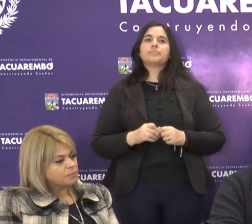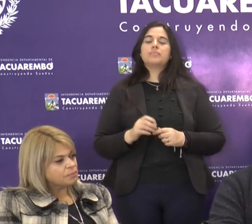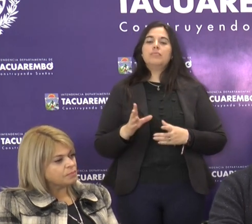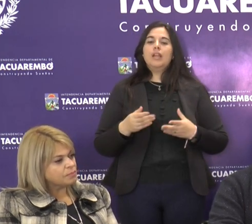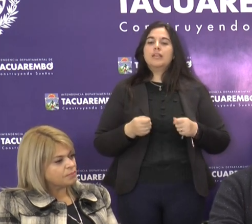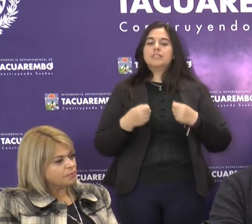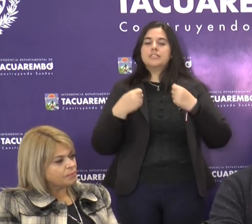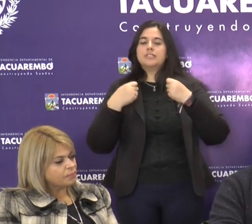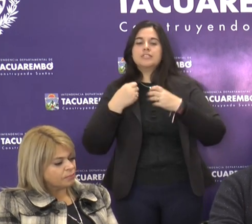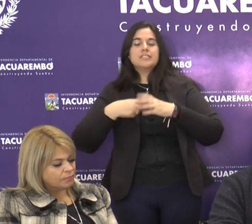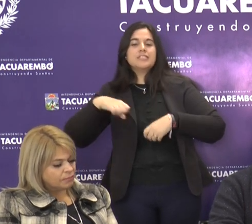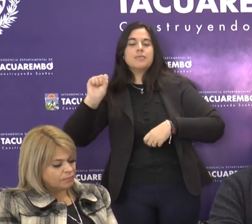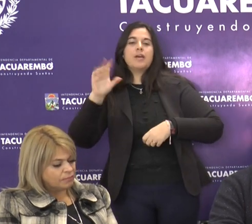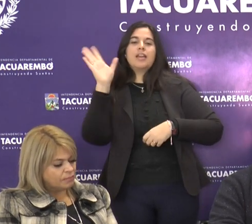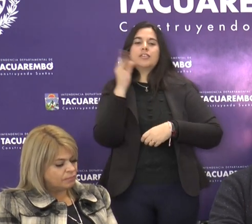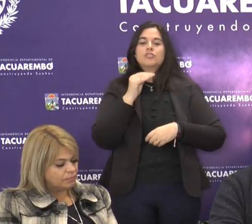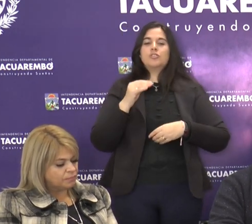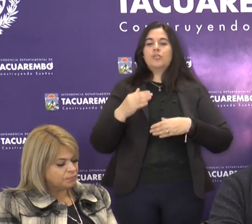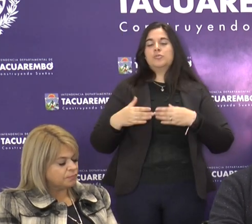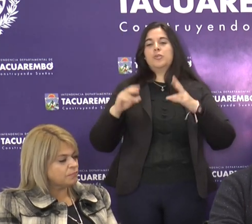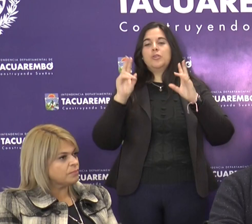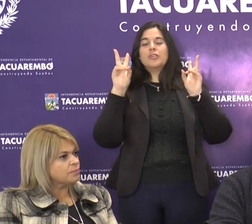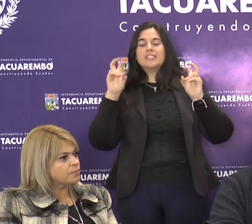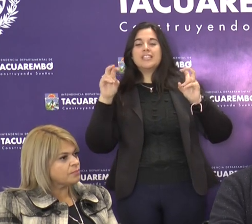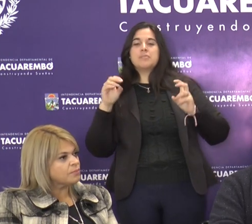material trabajado, digerido, donde